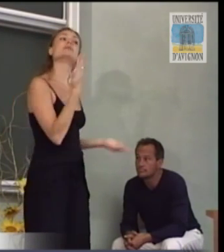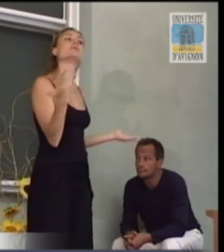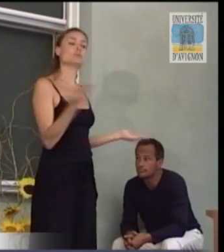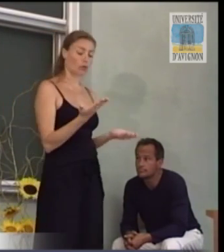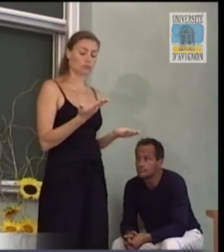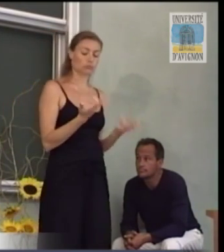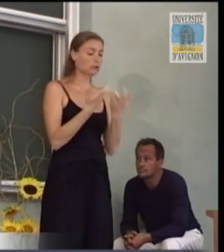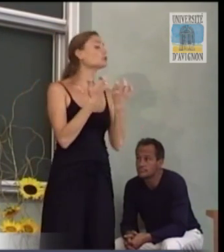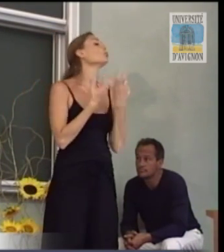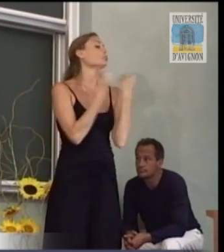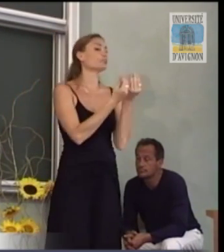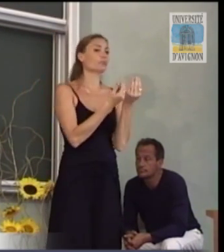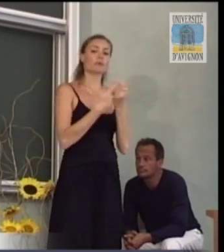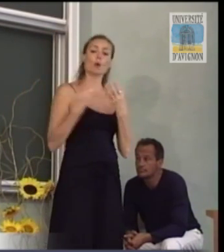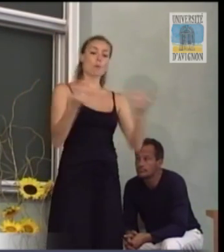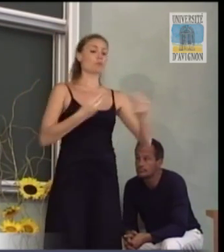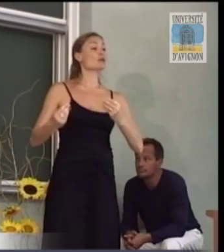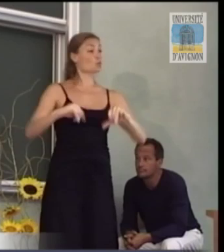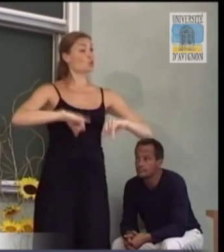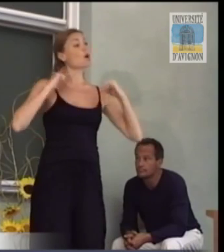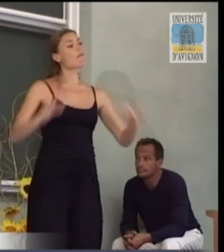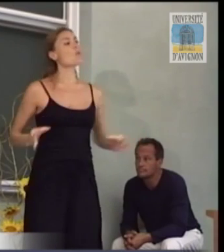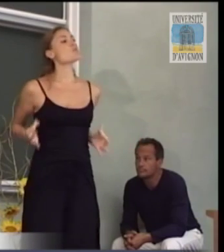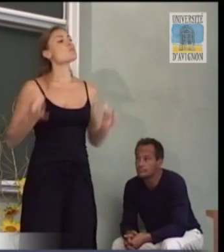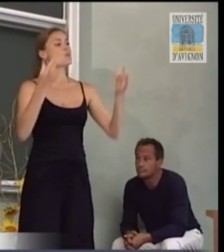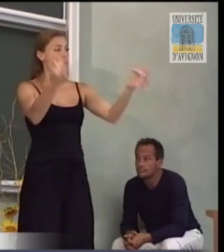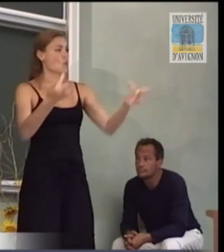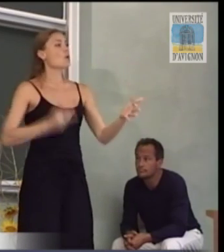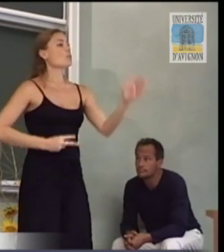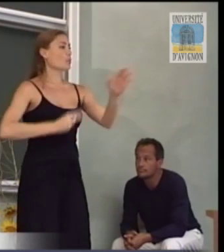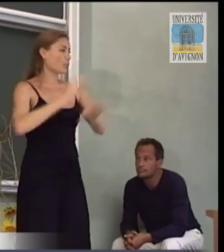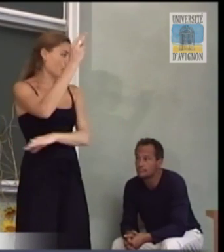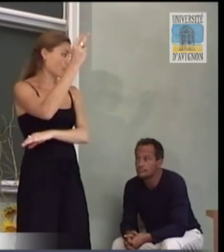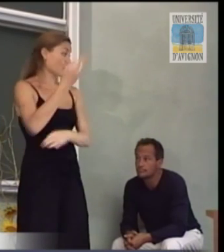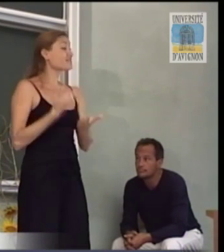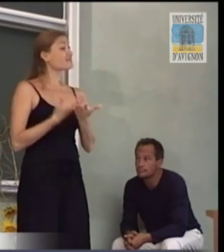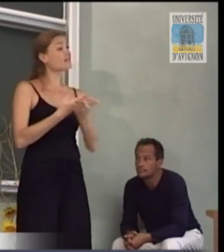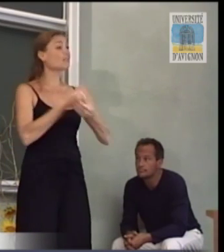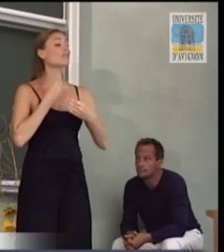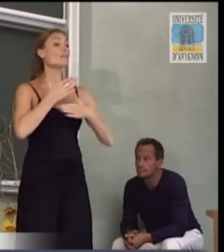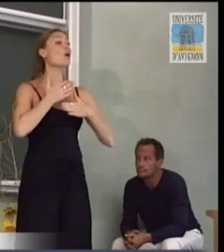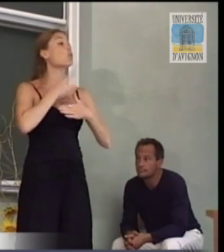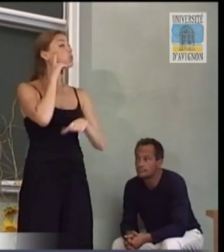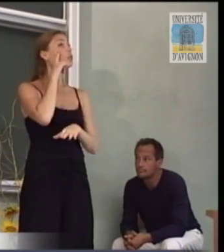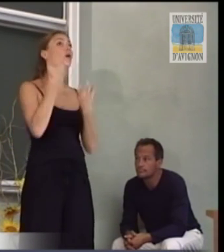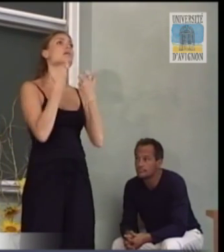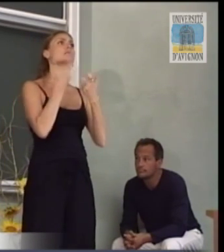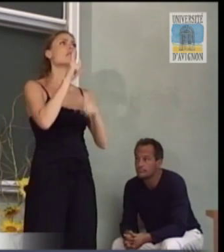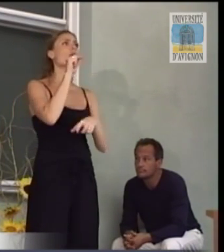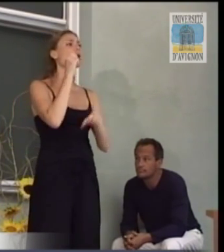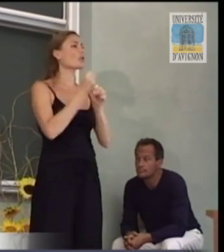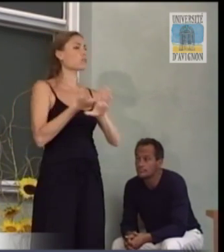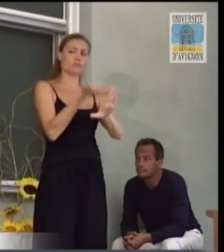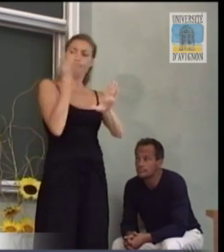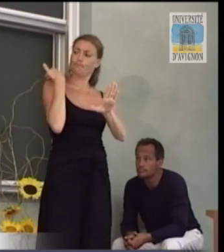est en train de se fragiliser. Moi, ce qui m'interpelle et me fait peur d'ailleurs, il y a 20 ans, j'étais avec une amie médecin qui sortait d'un